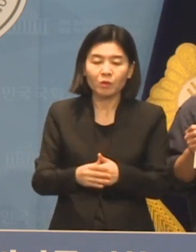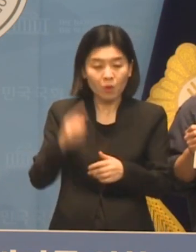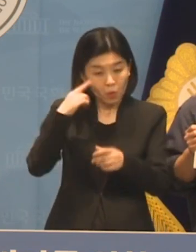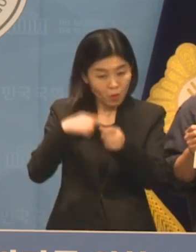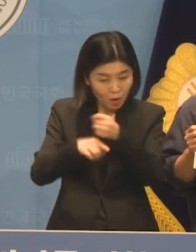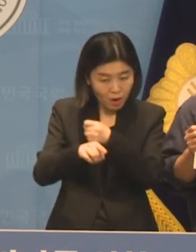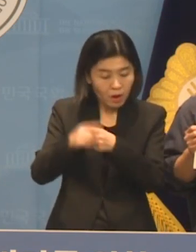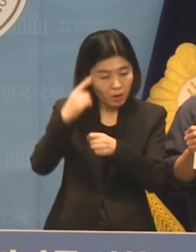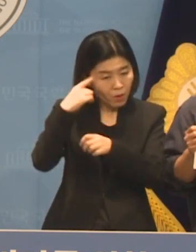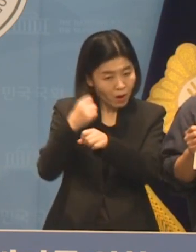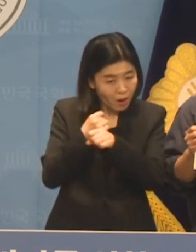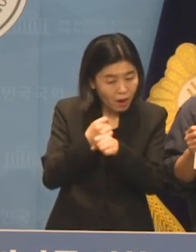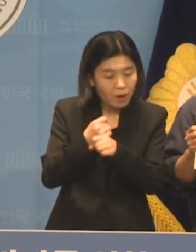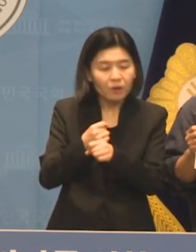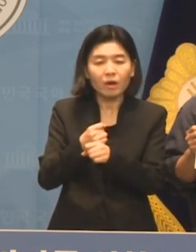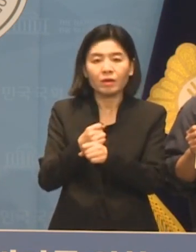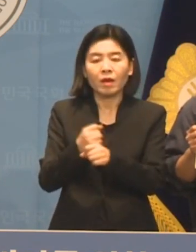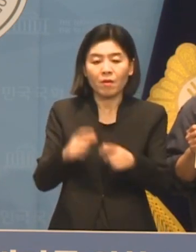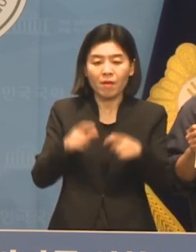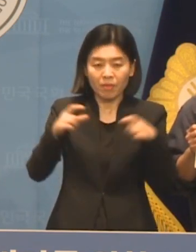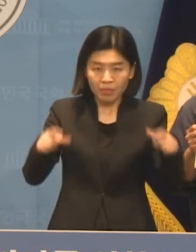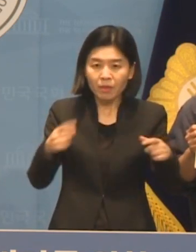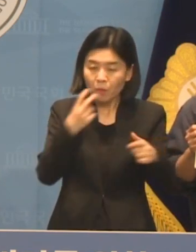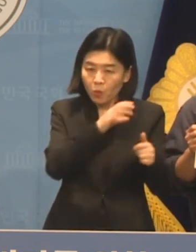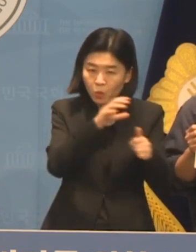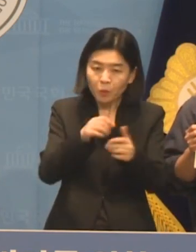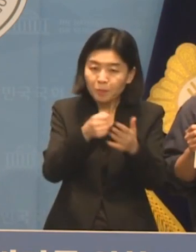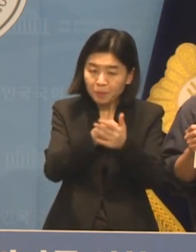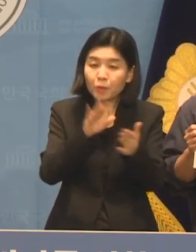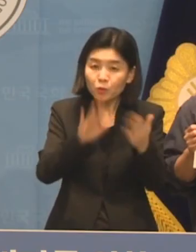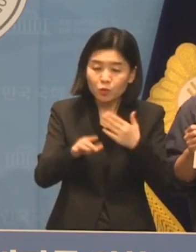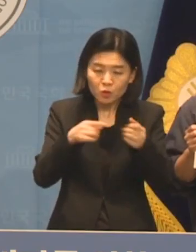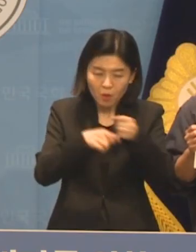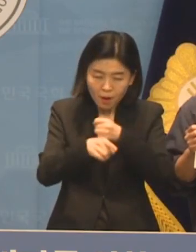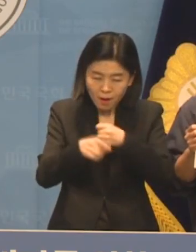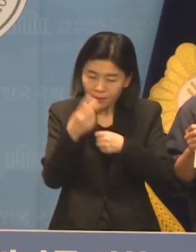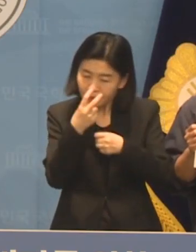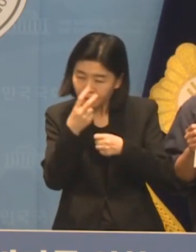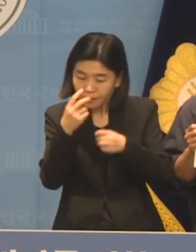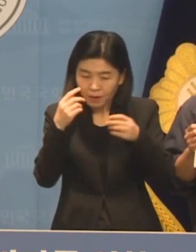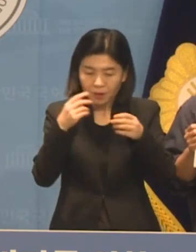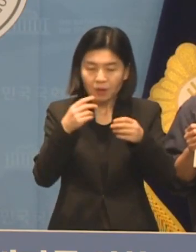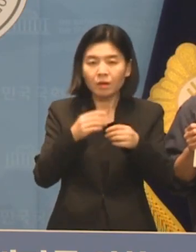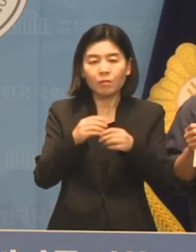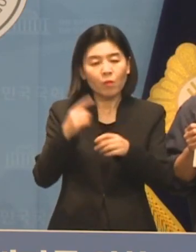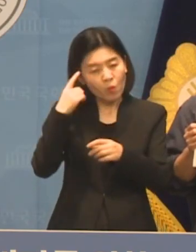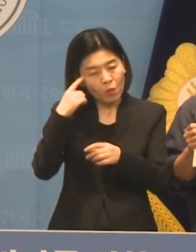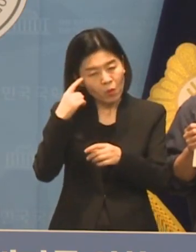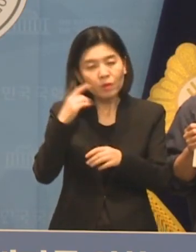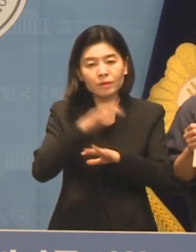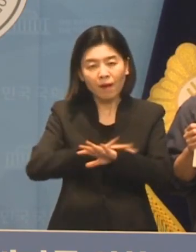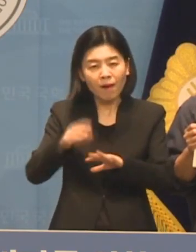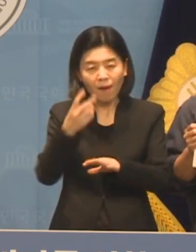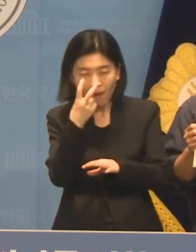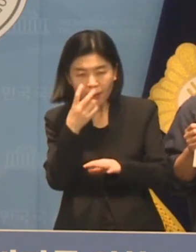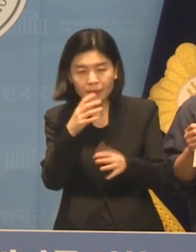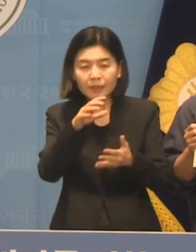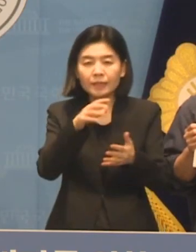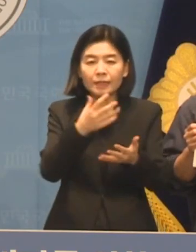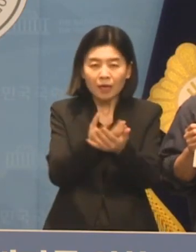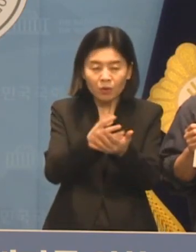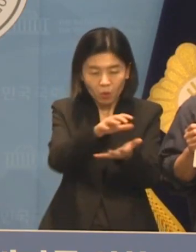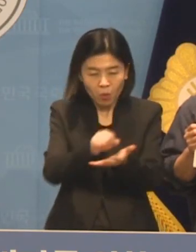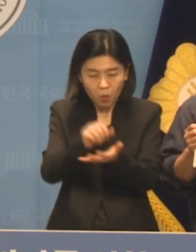민간연구 거버넌스를 확대하여 보호구역 지정 이후 과학조사와 지속적인 모니터링을 통한 장기적인 자료 축적이